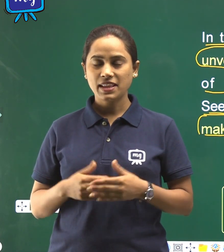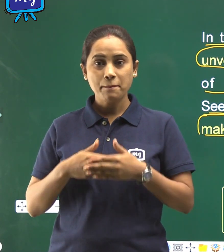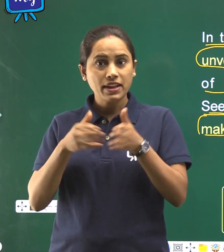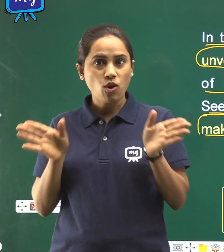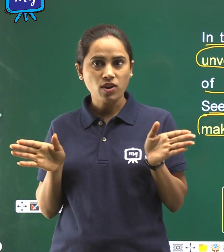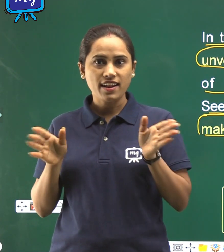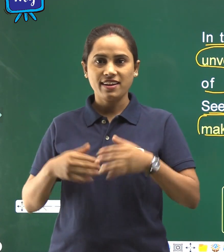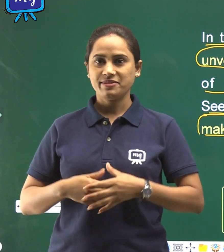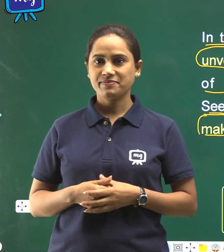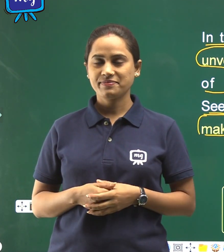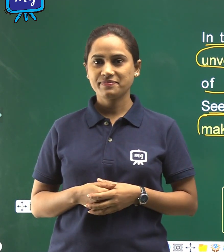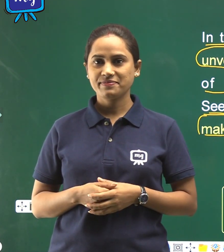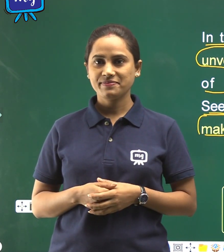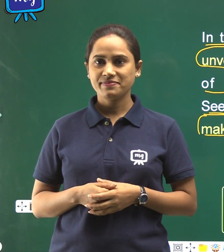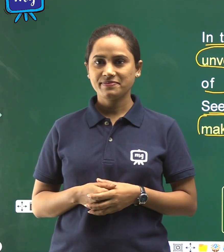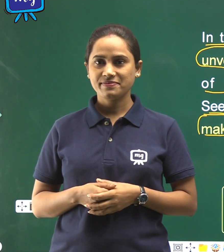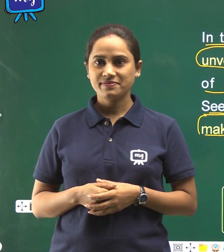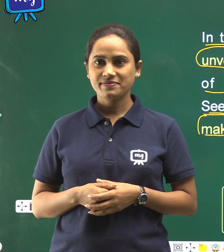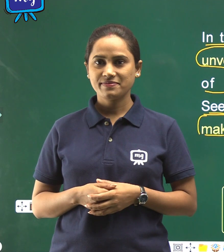पर्दा उठाना,